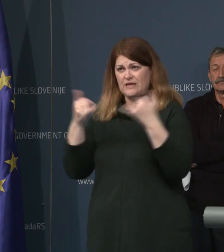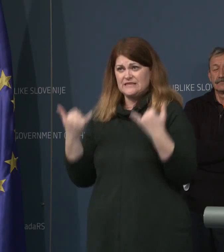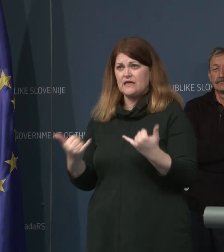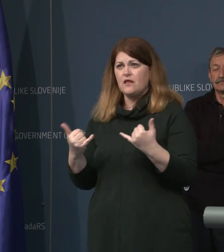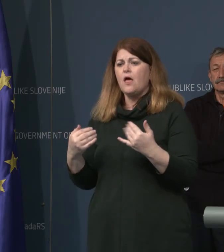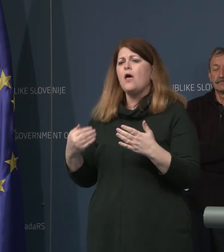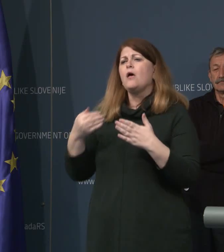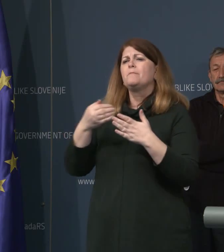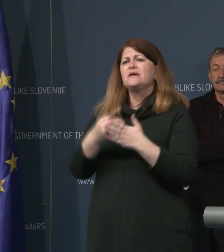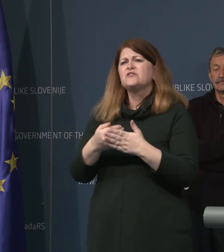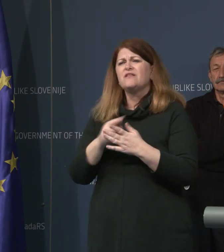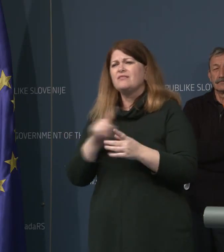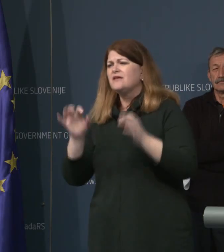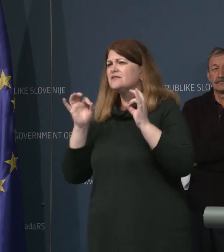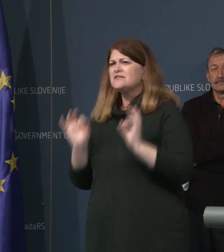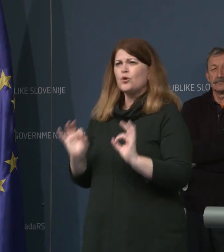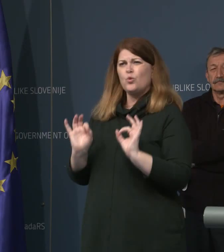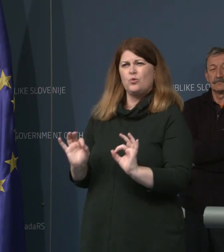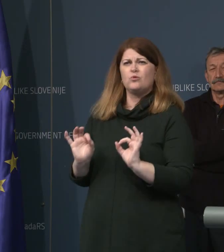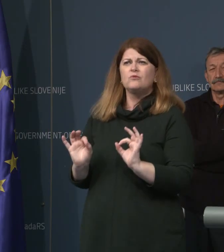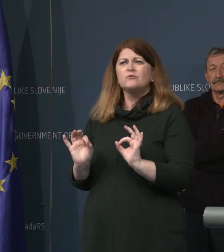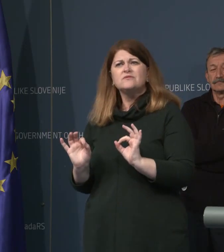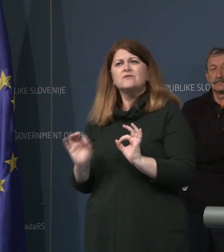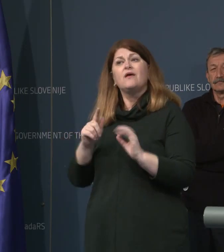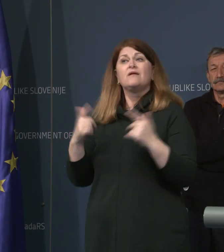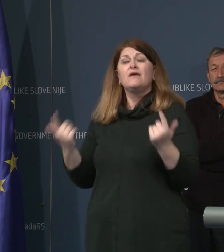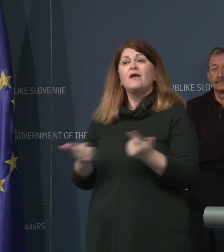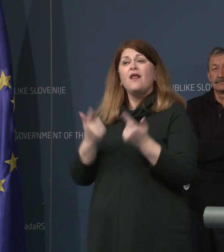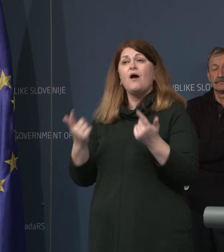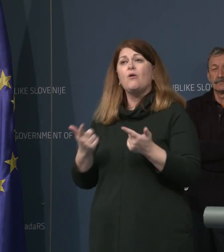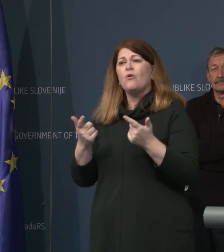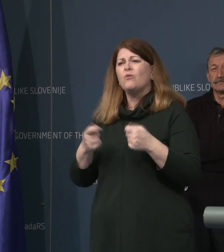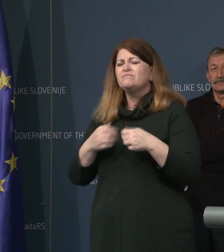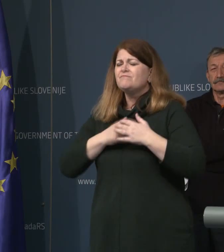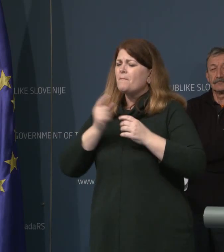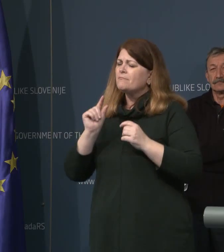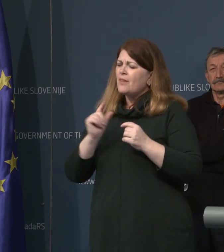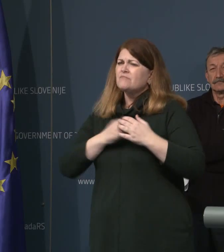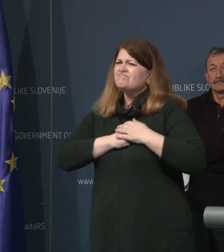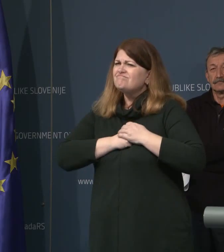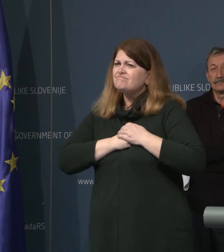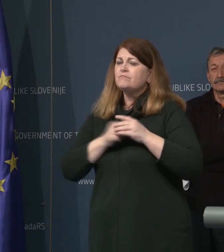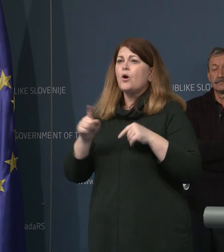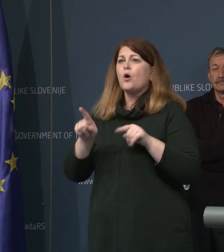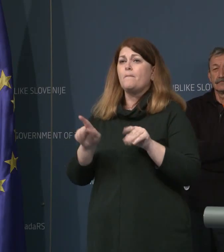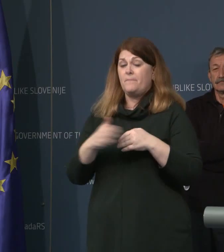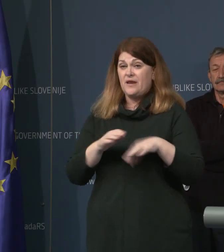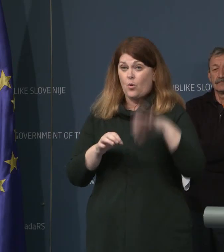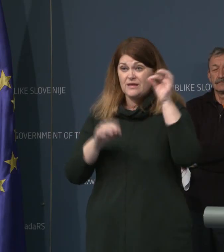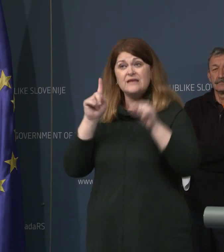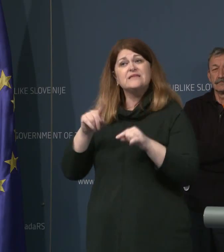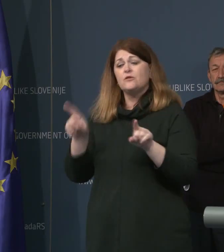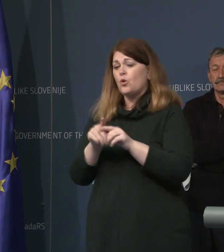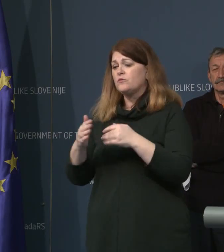sedanja, prisotna negotovost, ki lahko sproži tesnobo tako pri odraslih kot pri